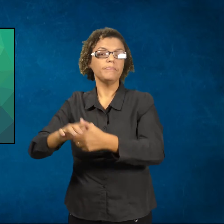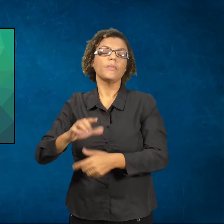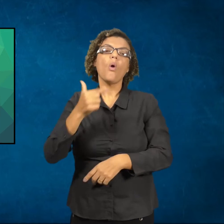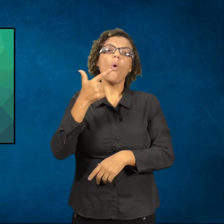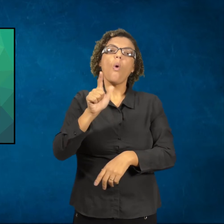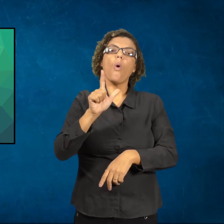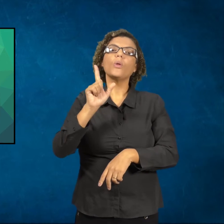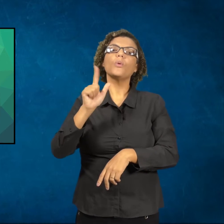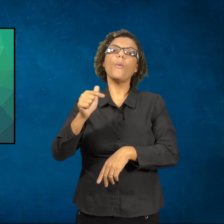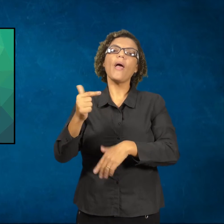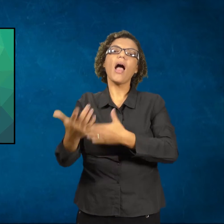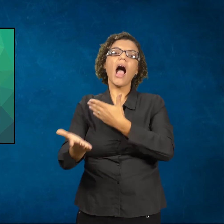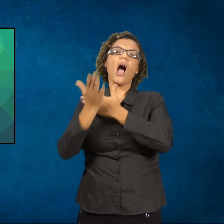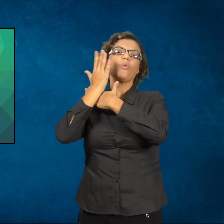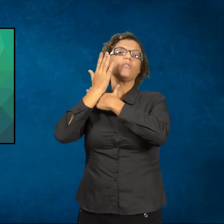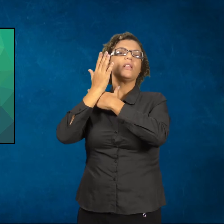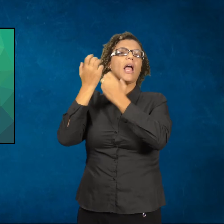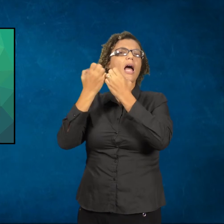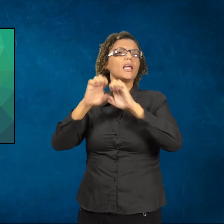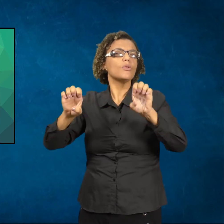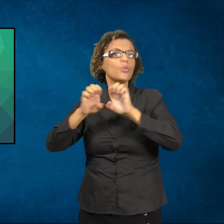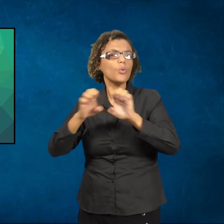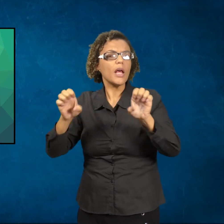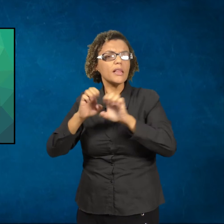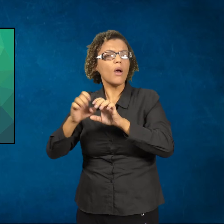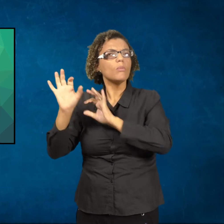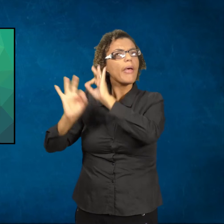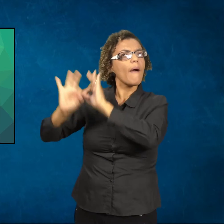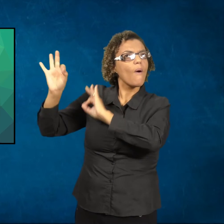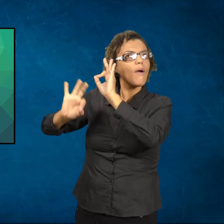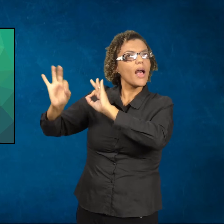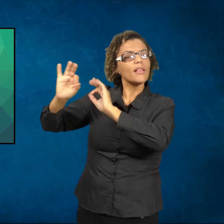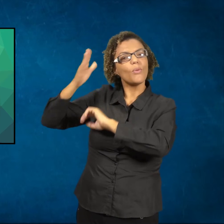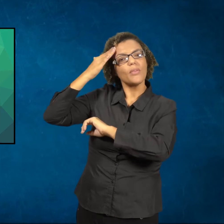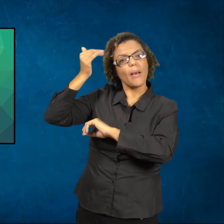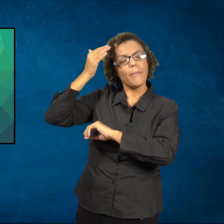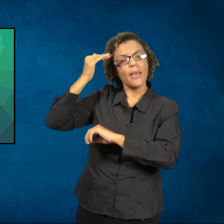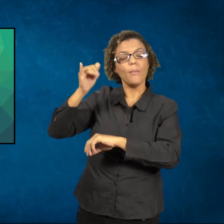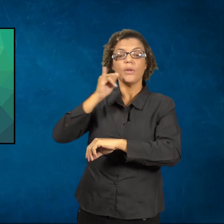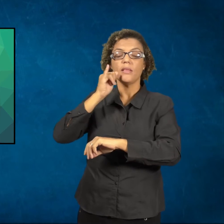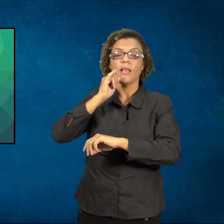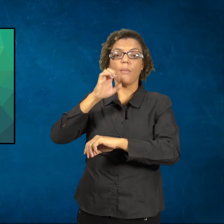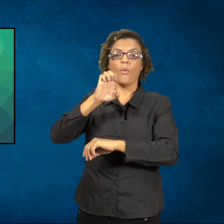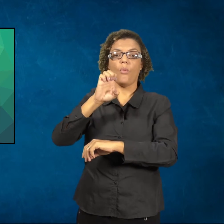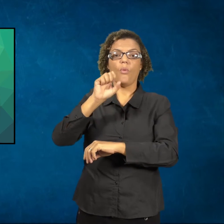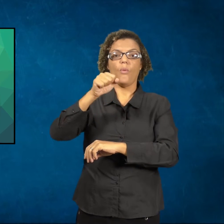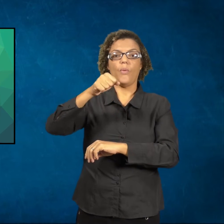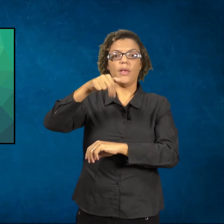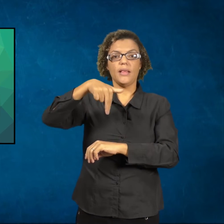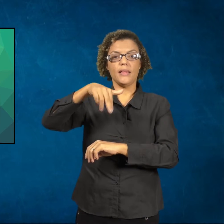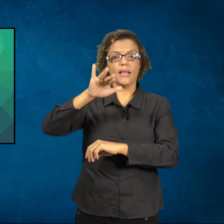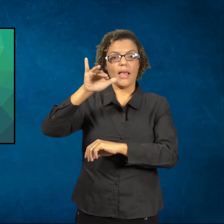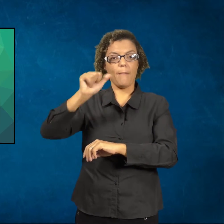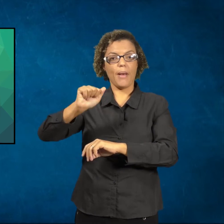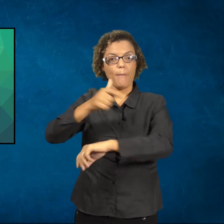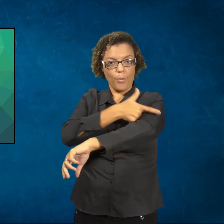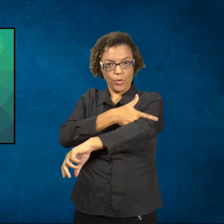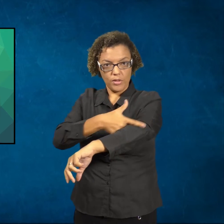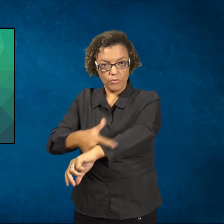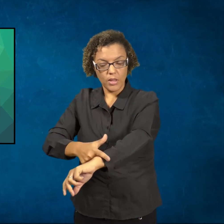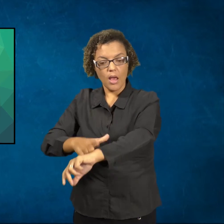na estruturação do saber, que é como se fosse assim, o esquema procedimental, ele age junto com o